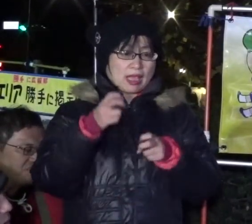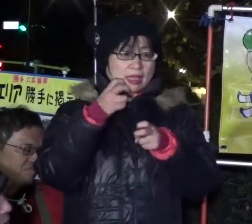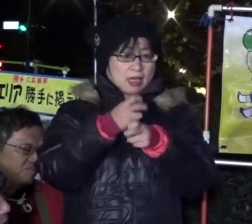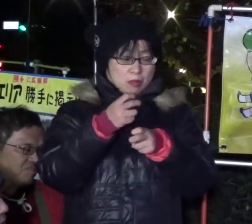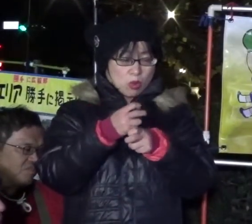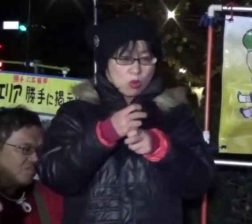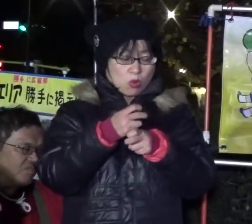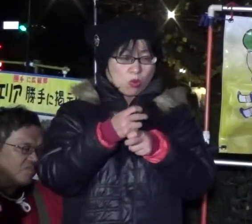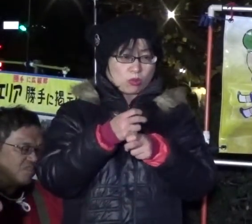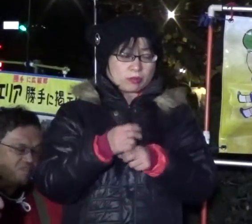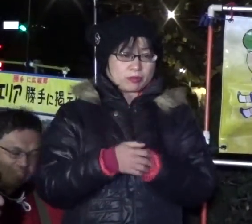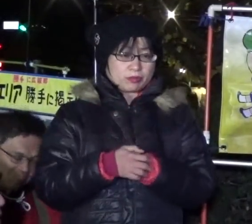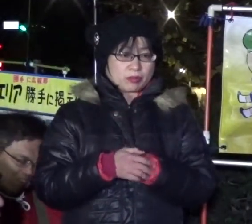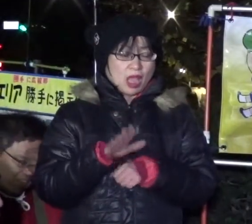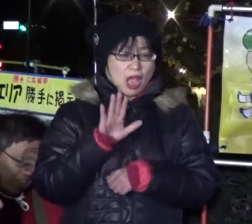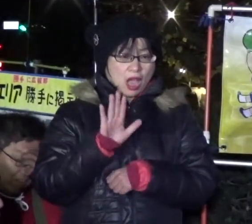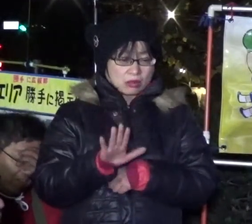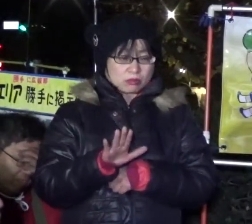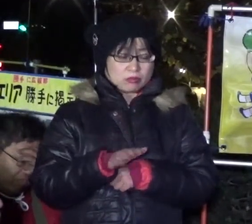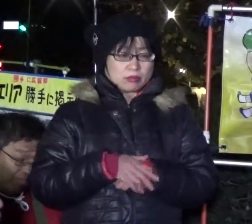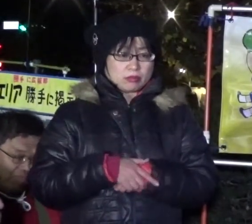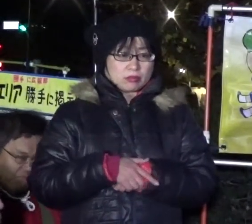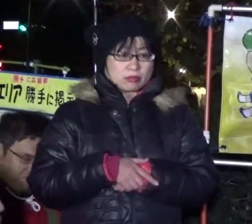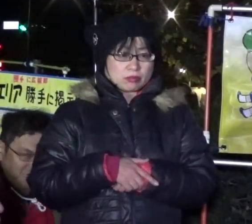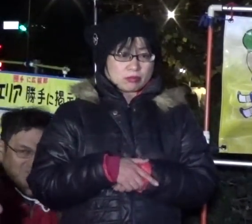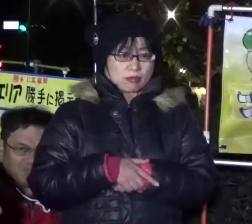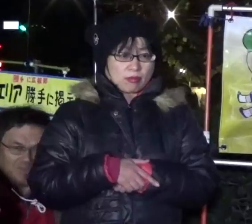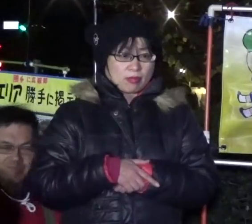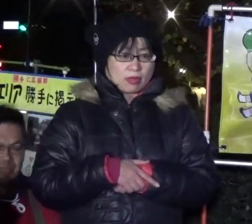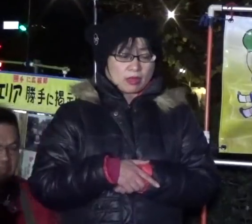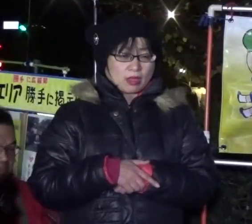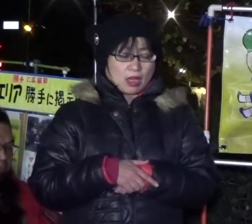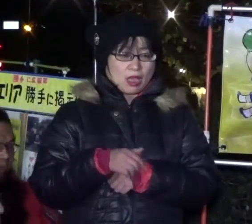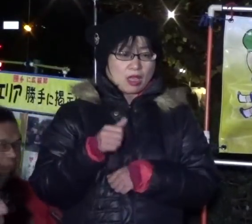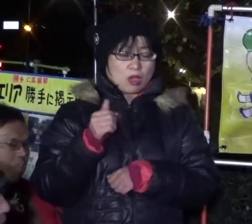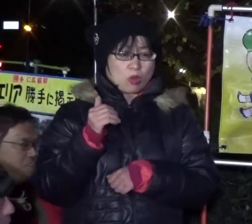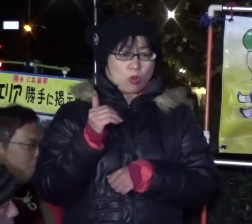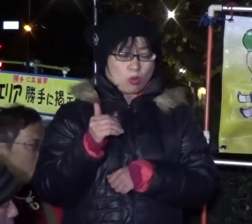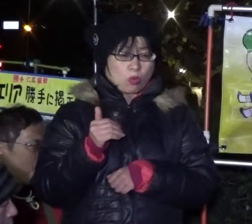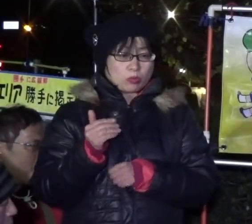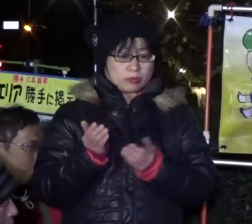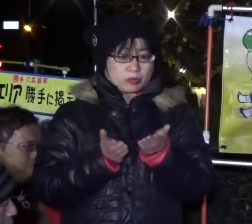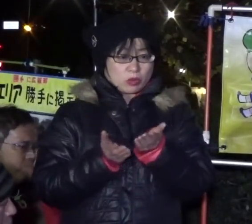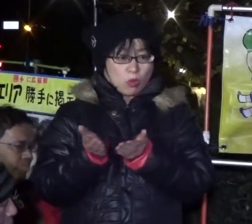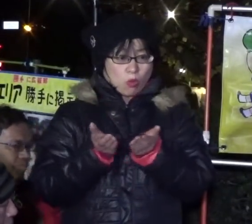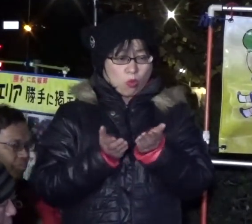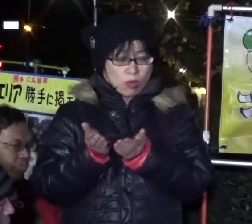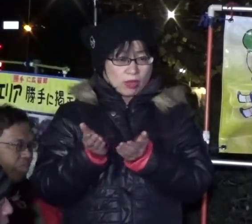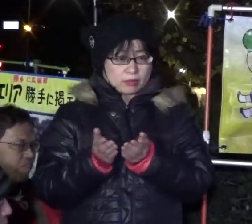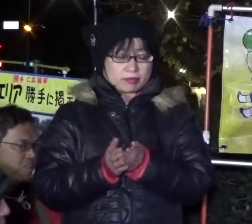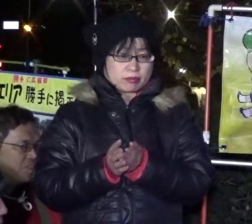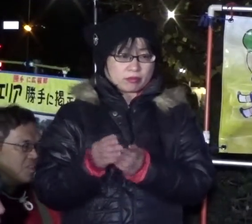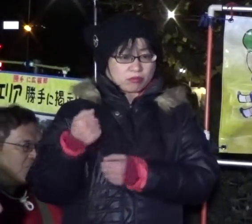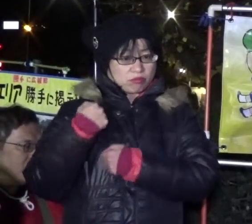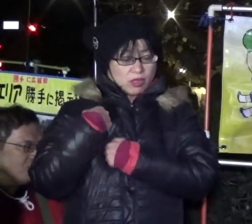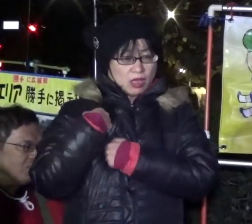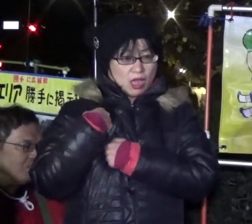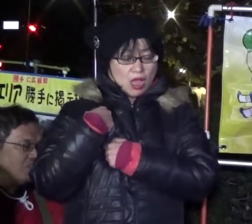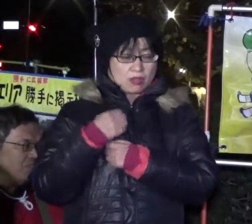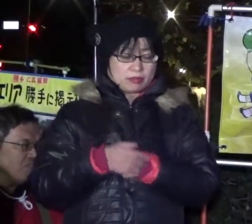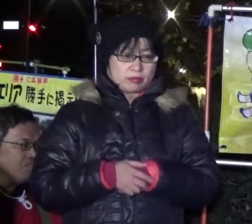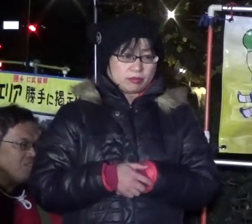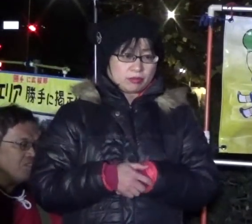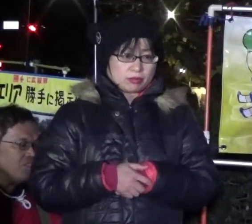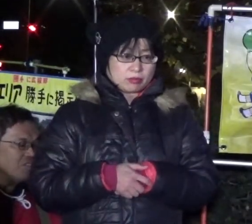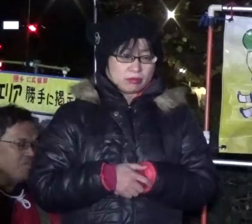がいるなくある中で、出雲型護衛艦を多用途護衛艦とこういうことを称して、